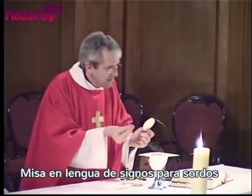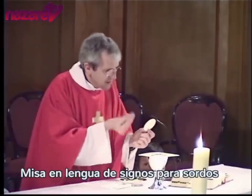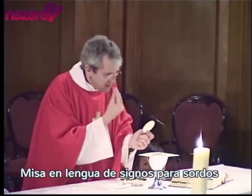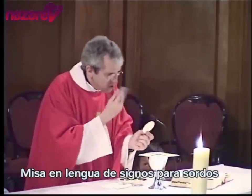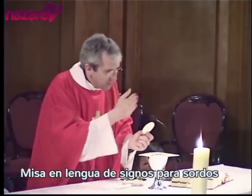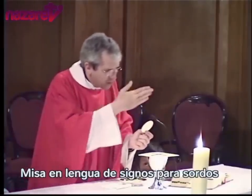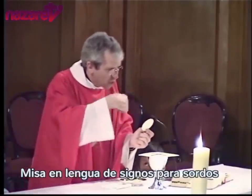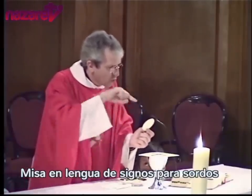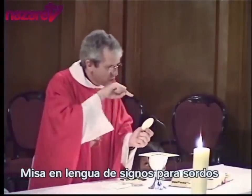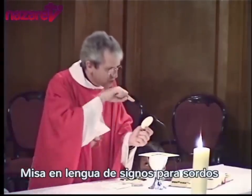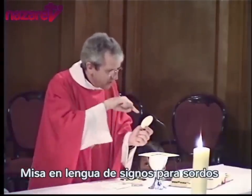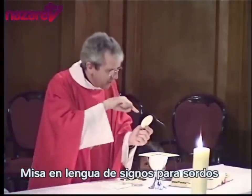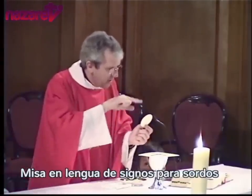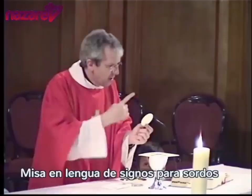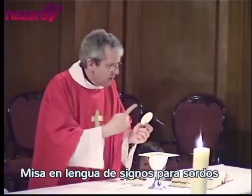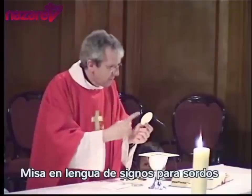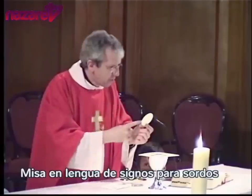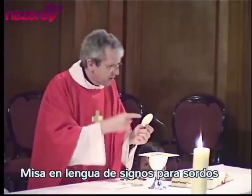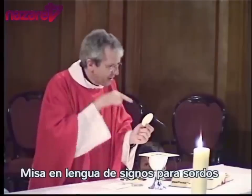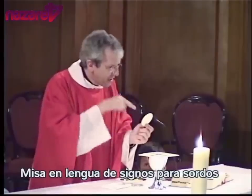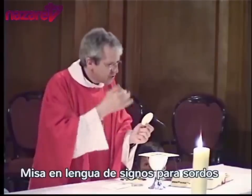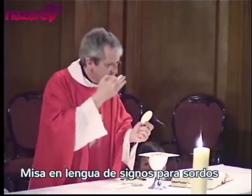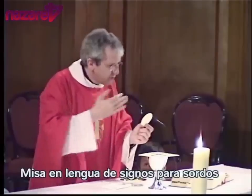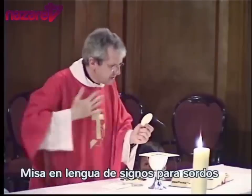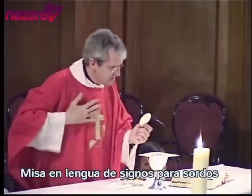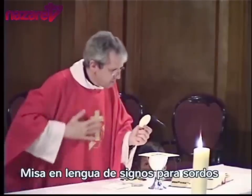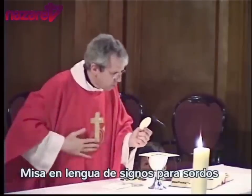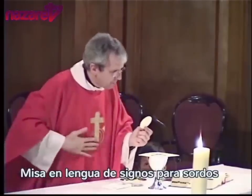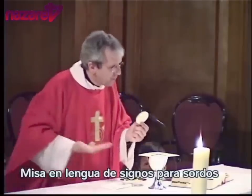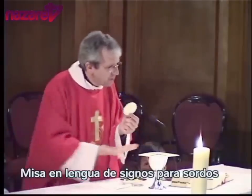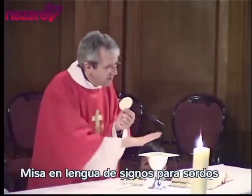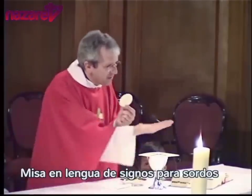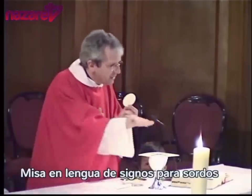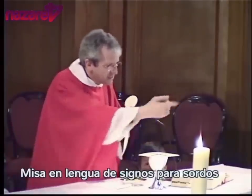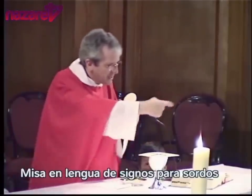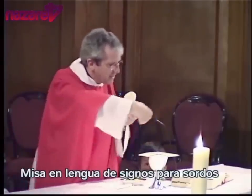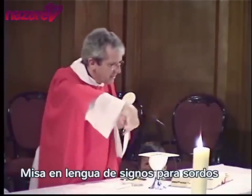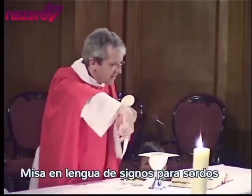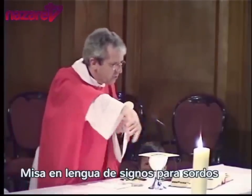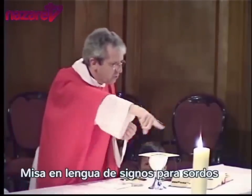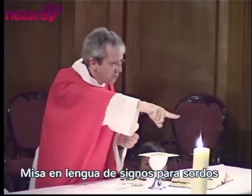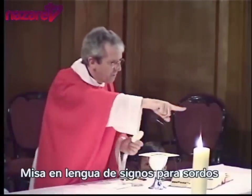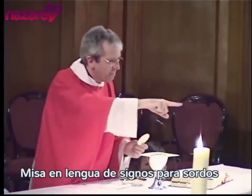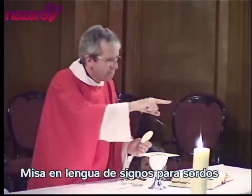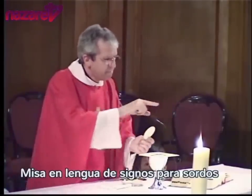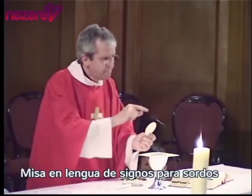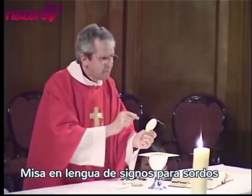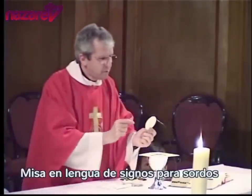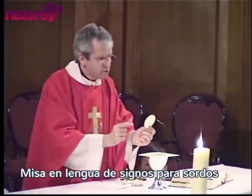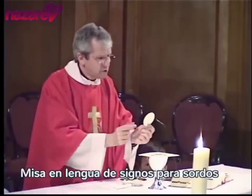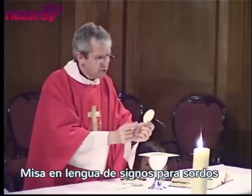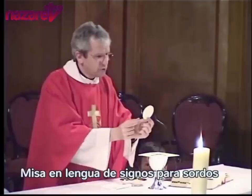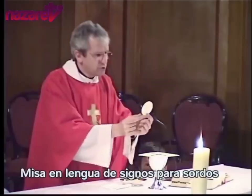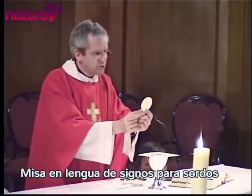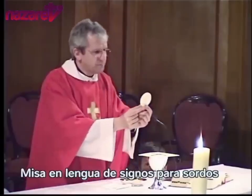Tomad y comed todos de él, porque esto es mi cuerpo, que será entregado